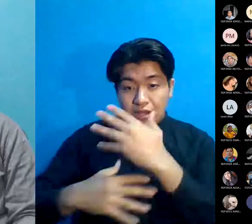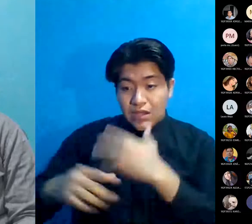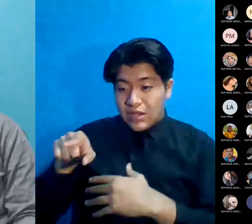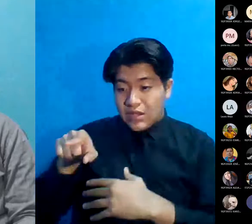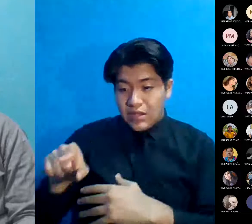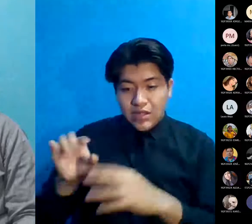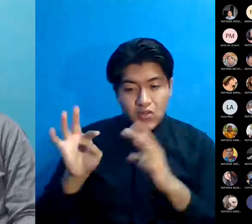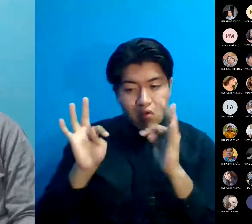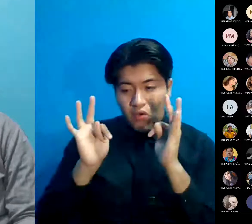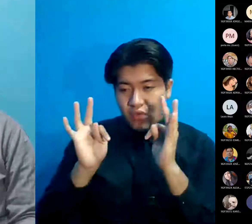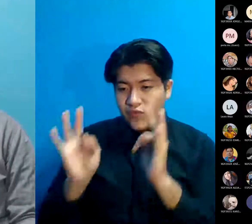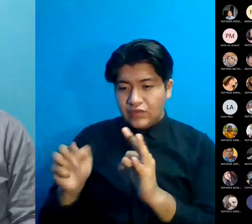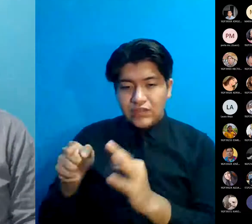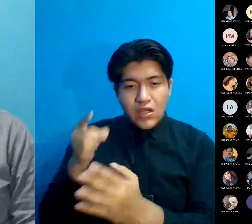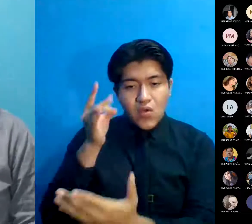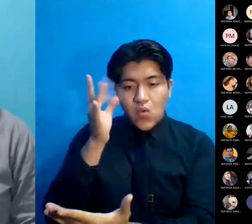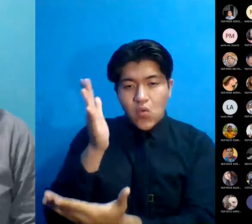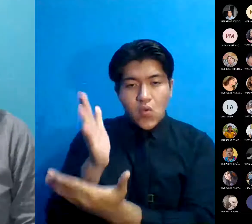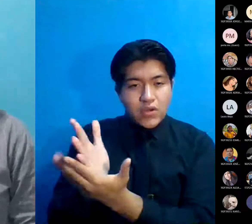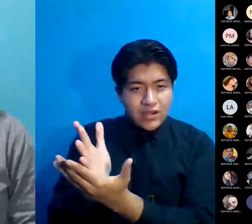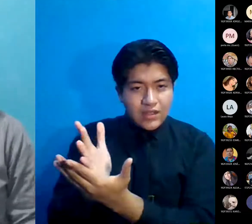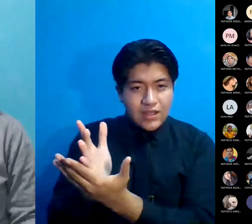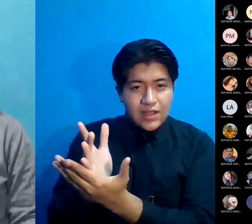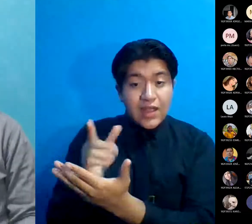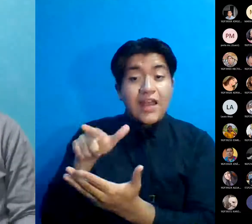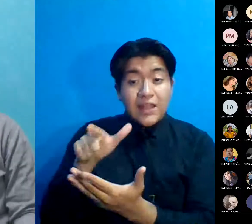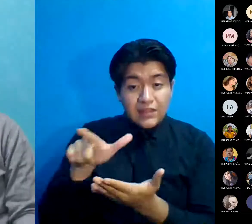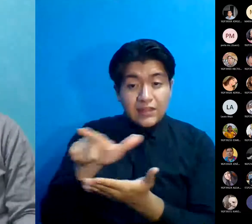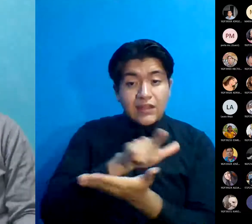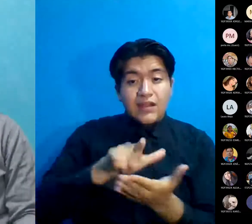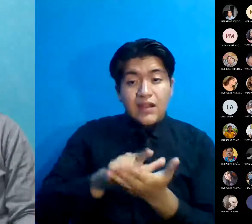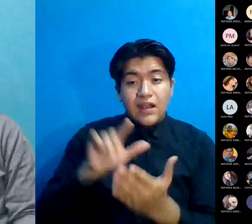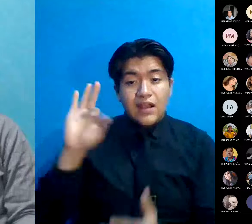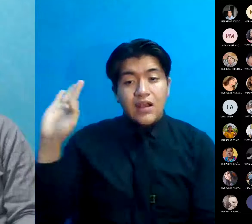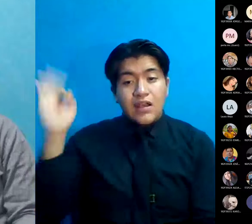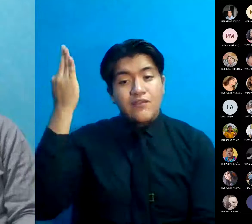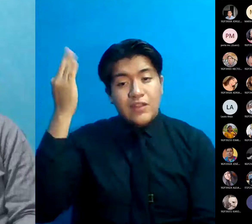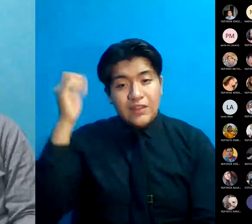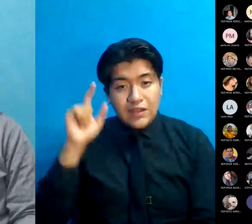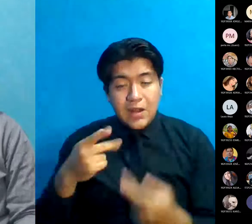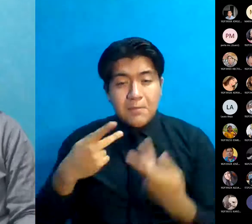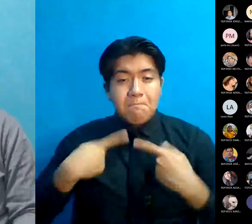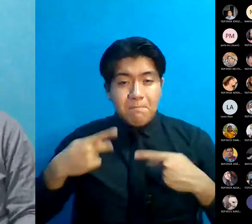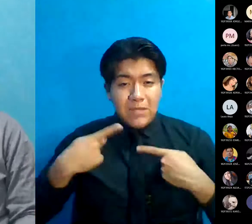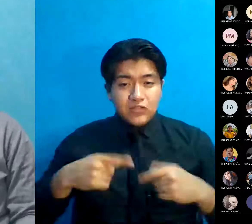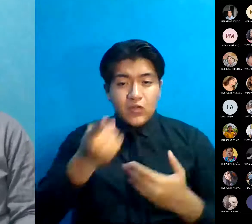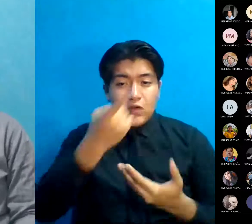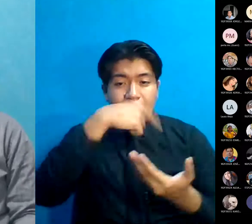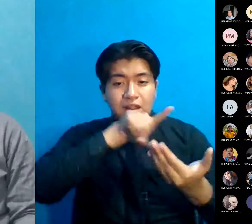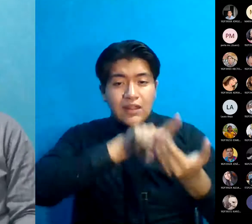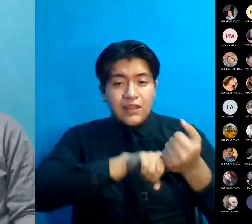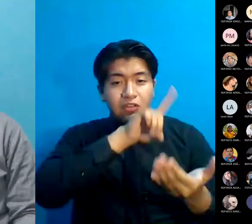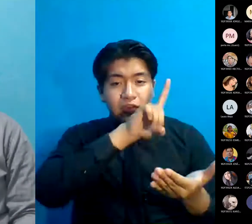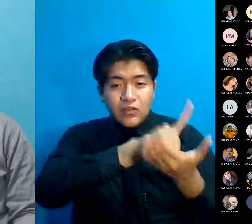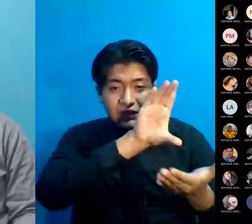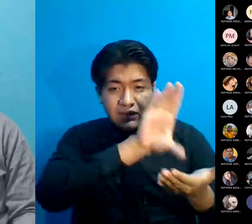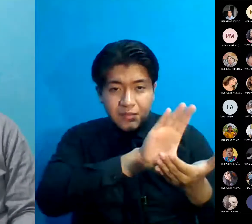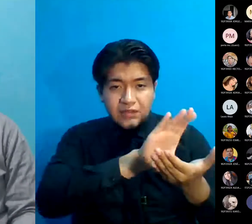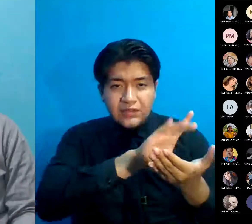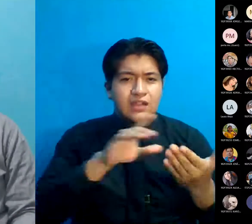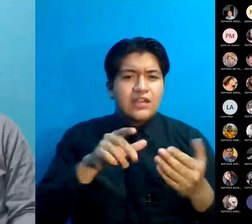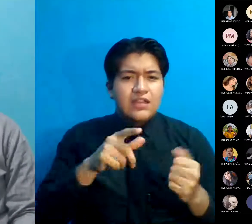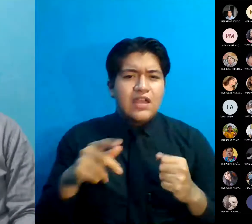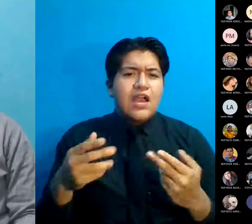esto en la Ley General de las Personas con Discapacidad, ¿no? Ahora ya con las diferentes reformas, la Ley General